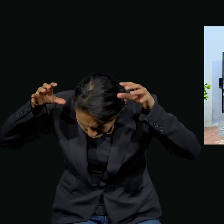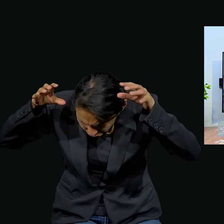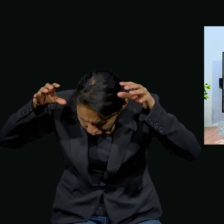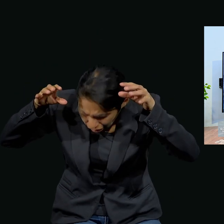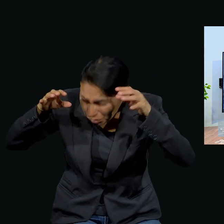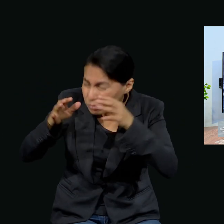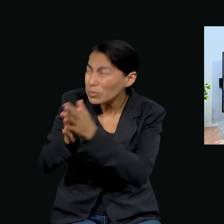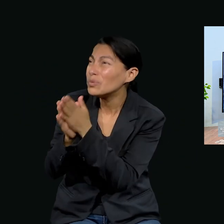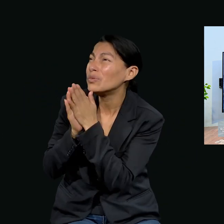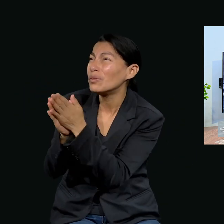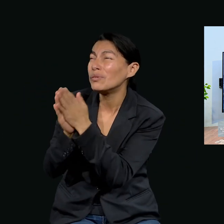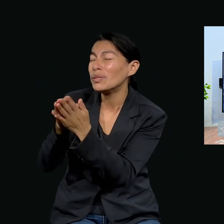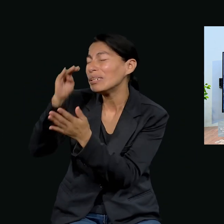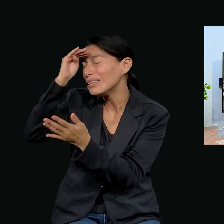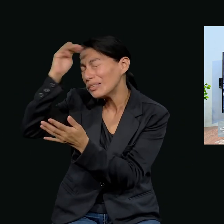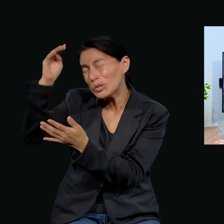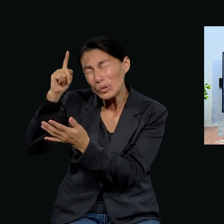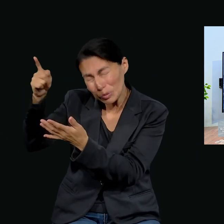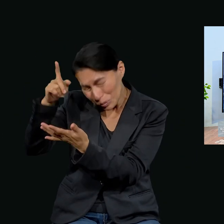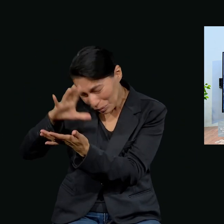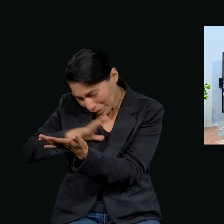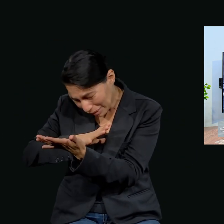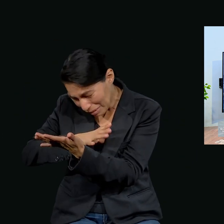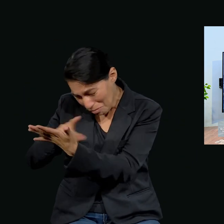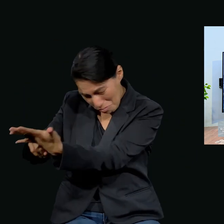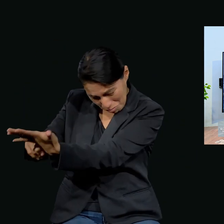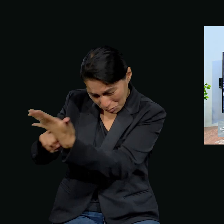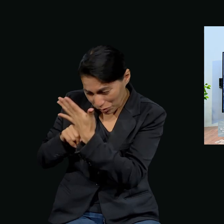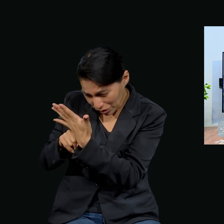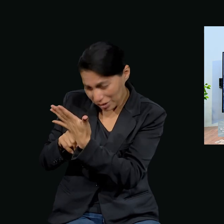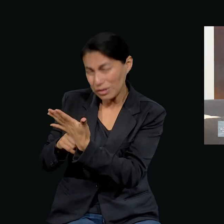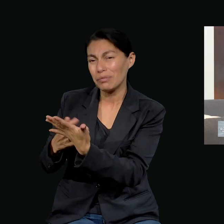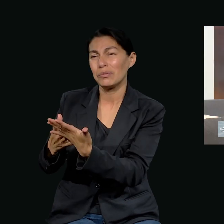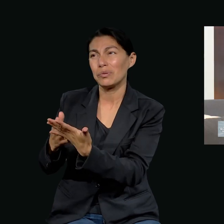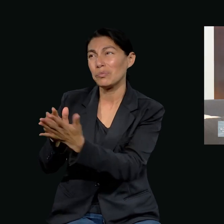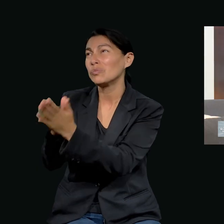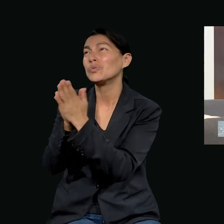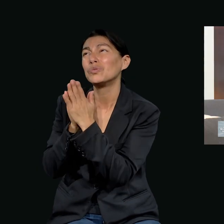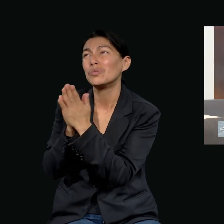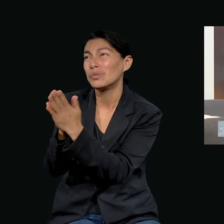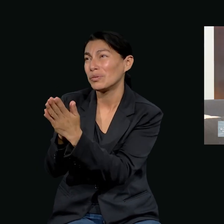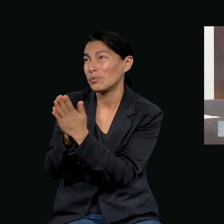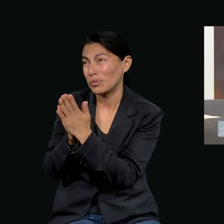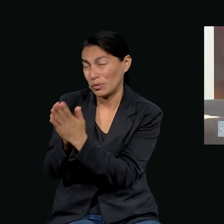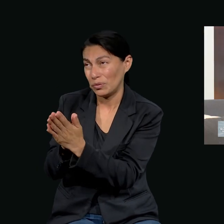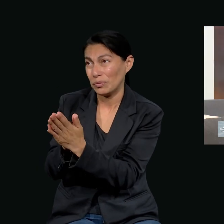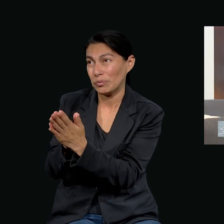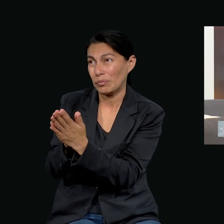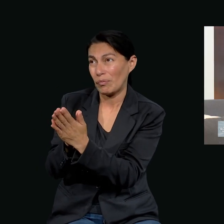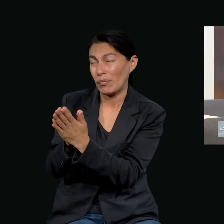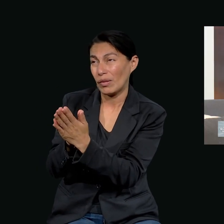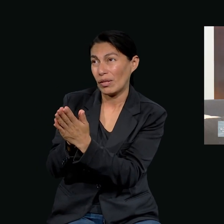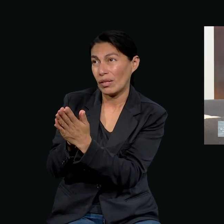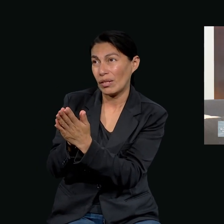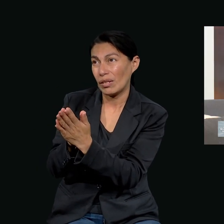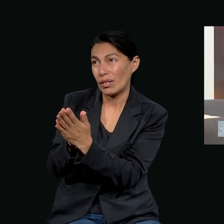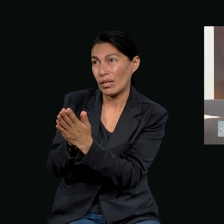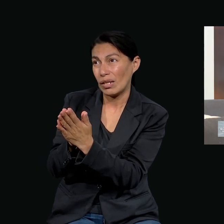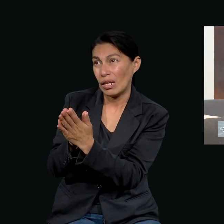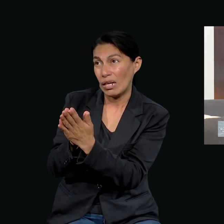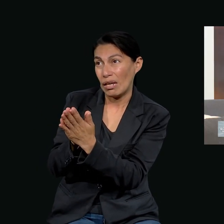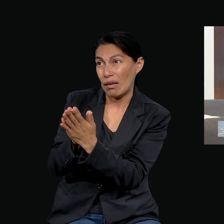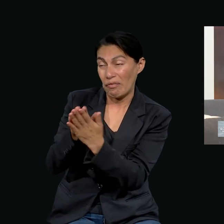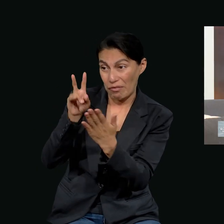quiero que tú me lo muestres de alguna manera. Y que yo, y